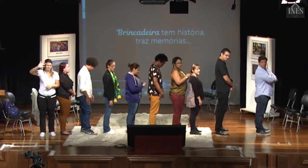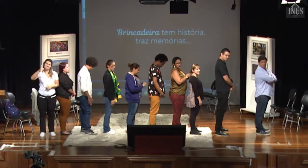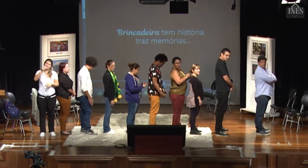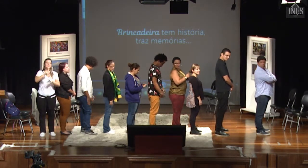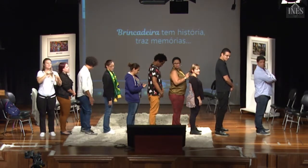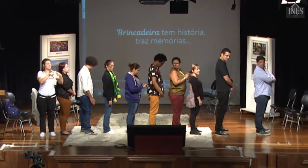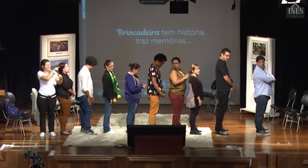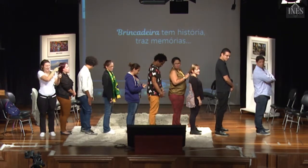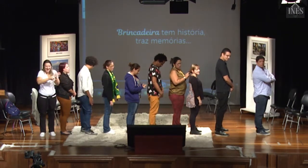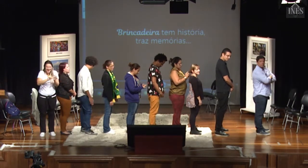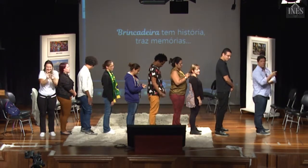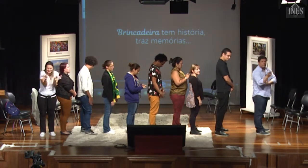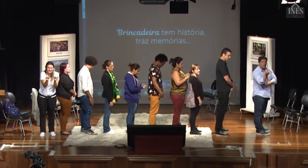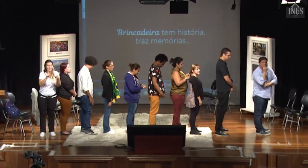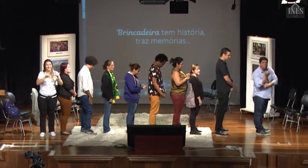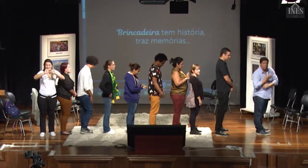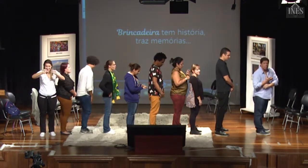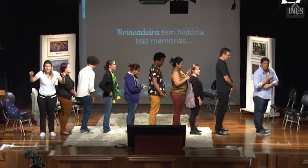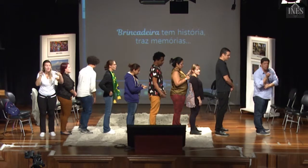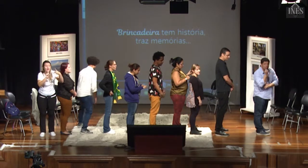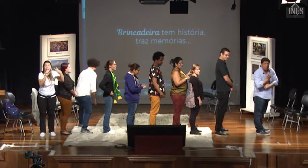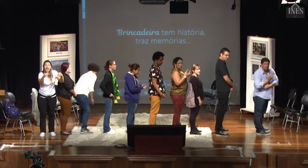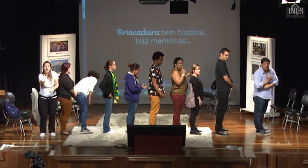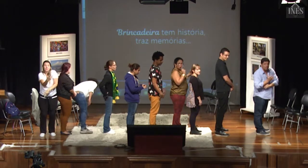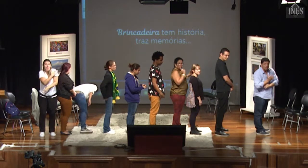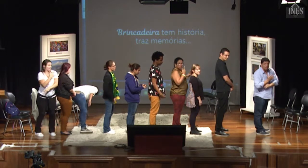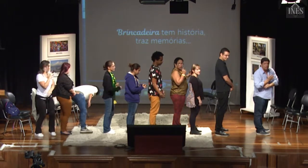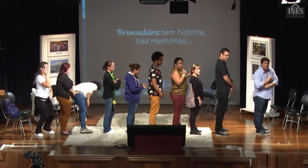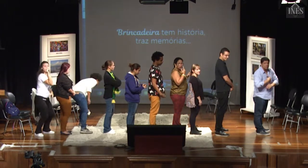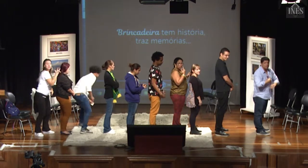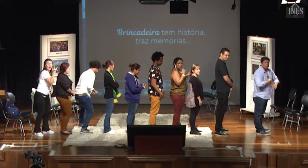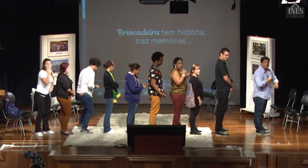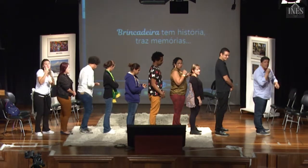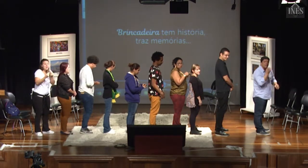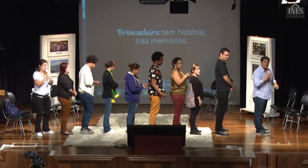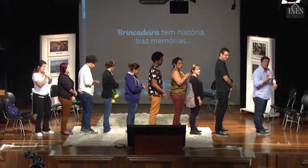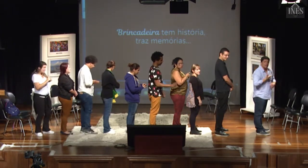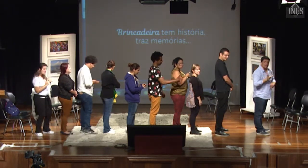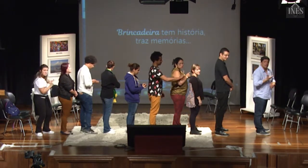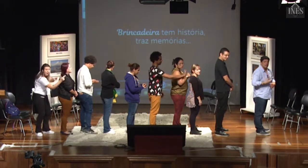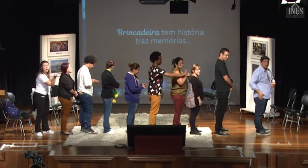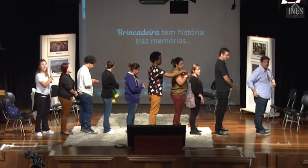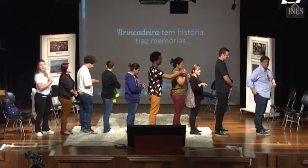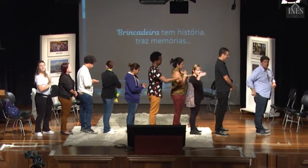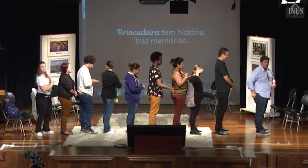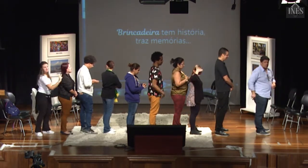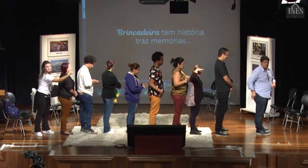outros países. E aí, primeiro fizemos um sinal simples, o segundo foi uma frase, e agora é a questão